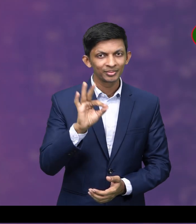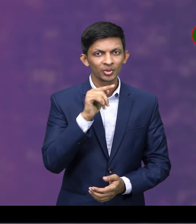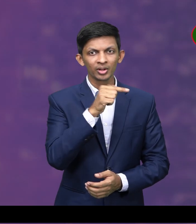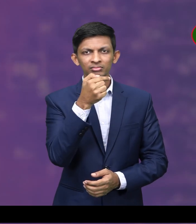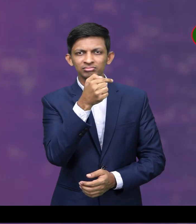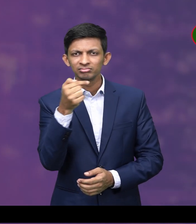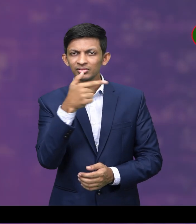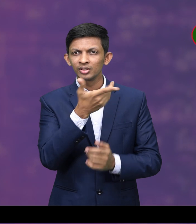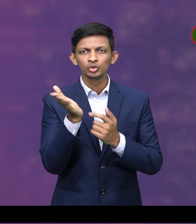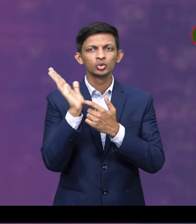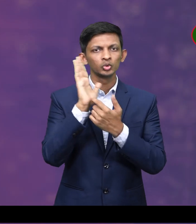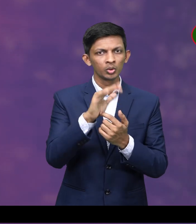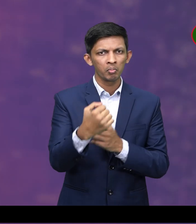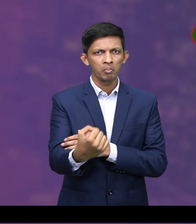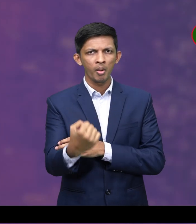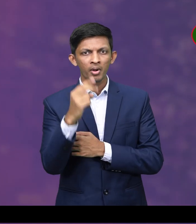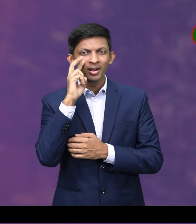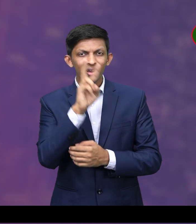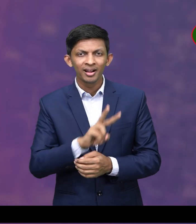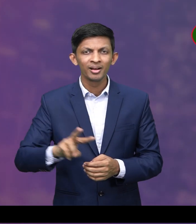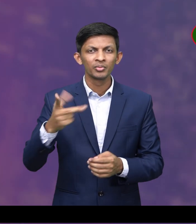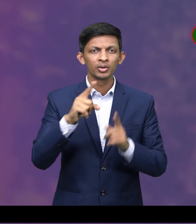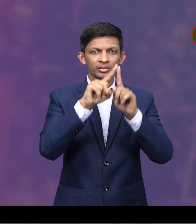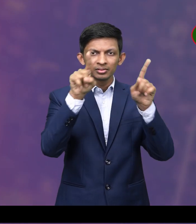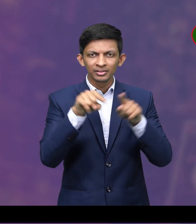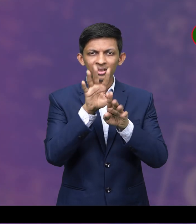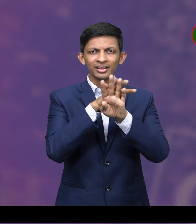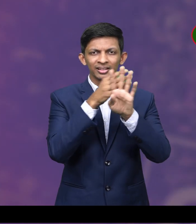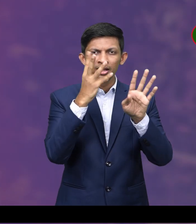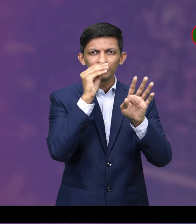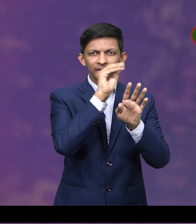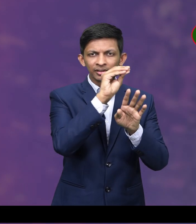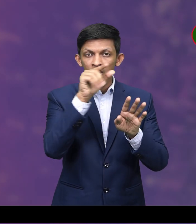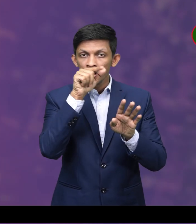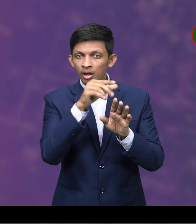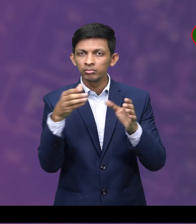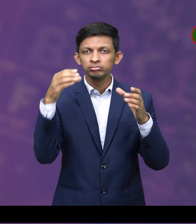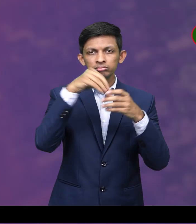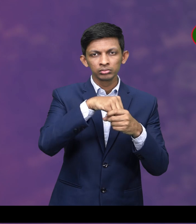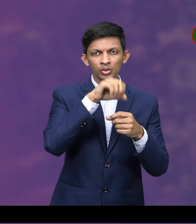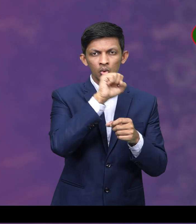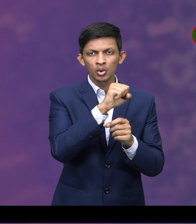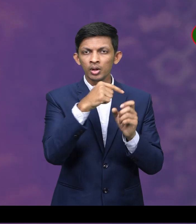పట్టికలోని శక్తి విలువకు సంబంధించిన ప్రతికూల సంకేతం శక్తి విడుదల చేయబడిందని